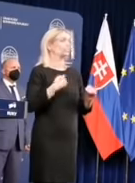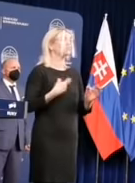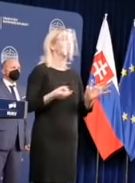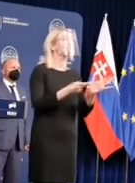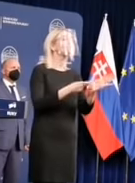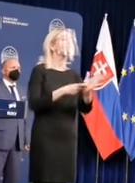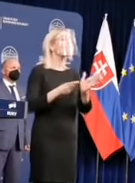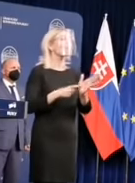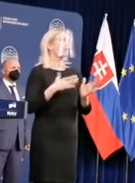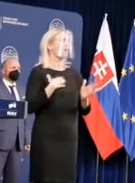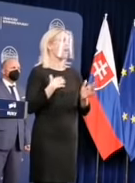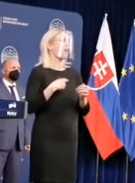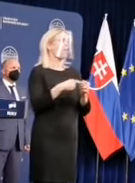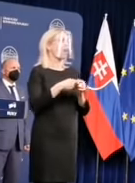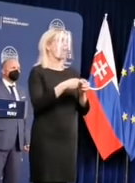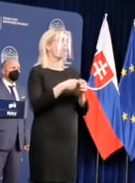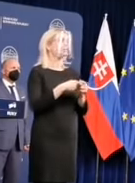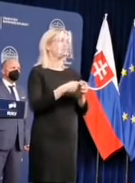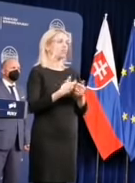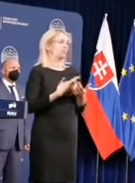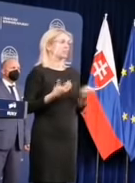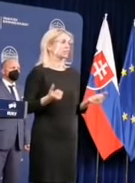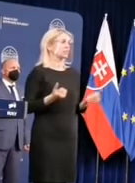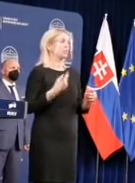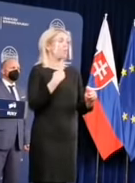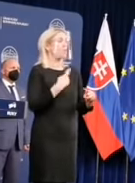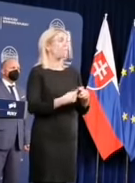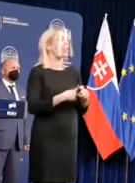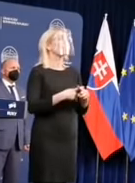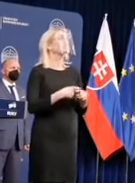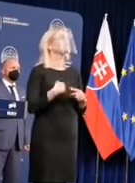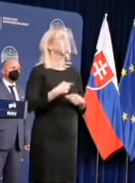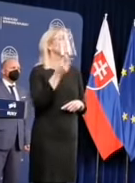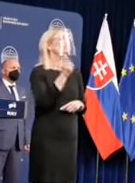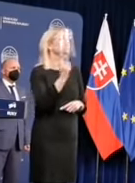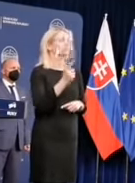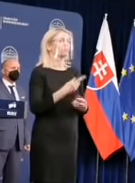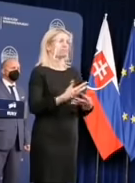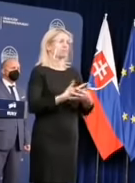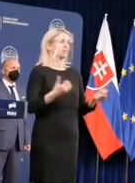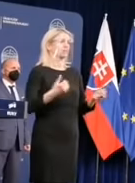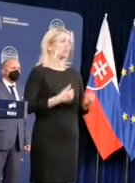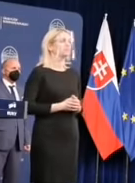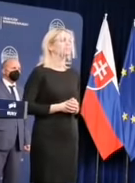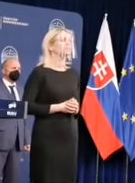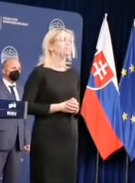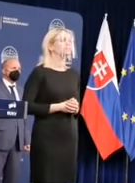voči koaličným partnerom a ani sme nedávali žiadne ultimáty.